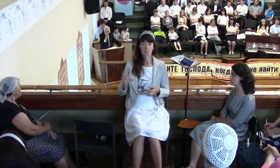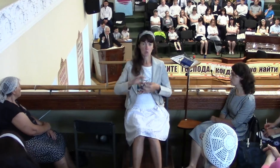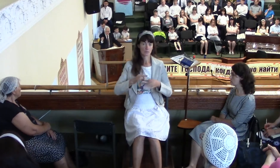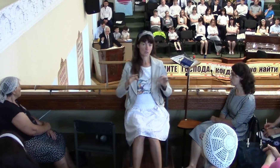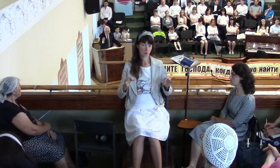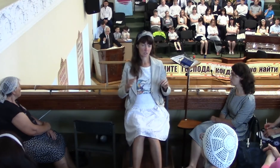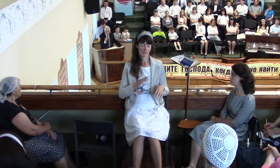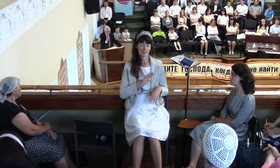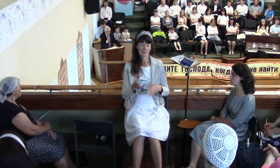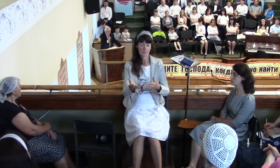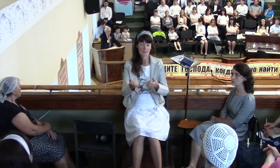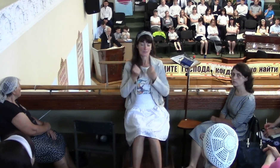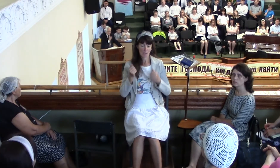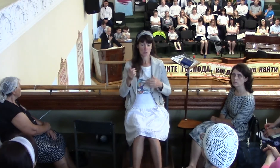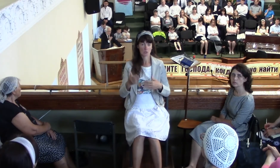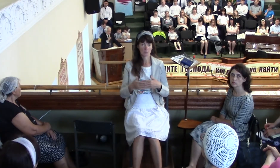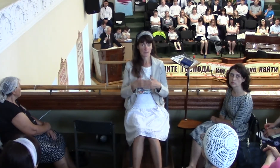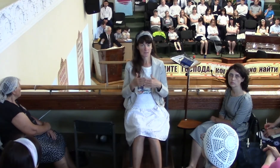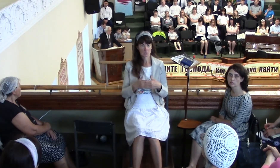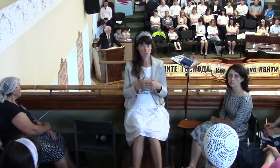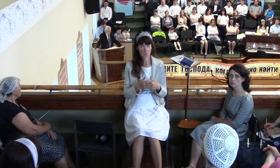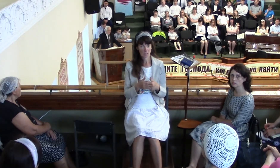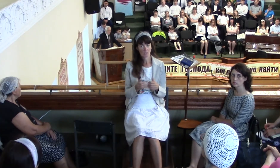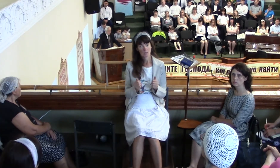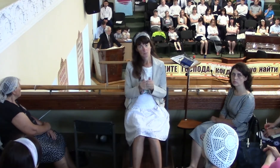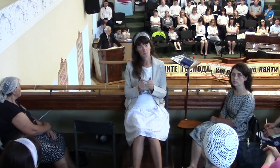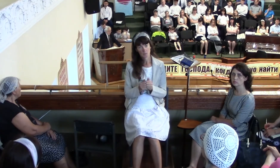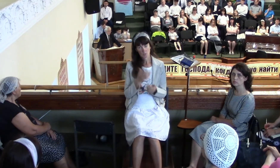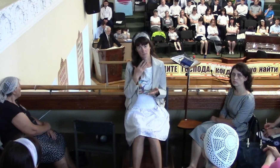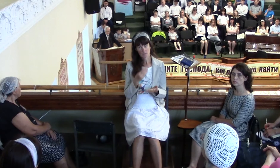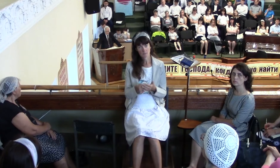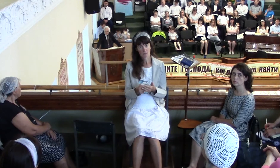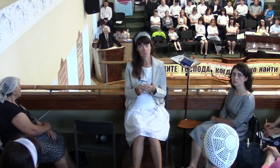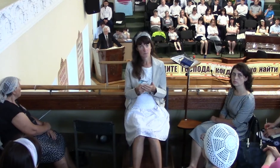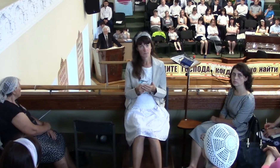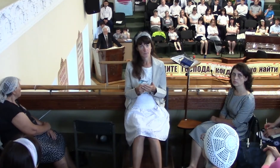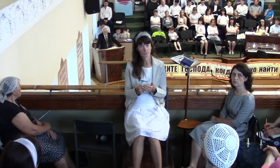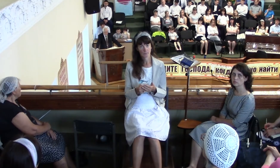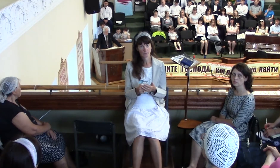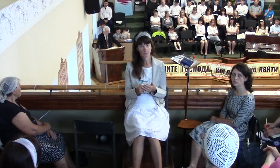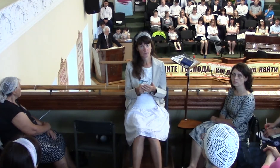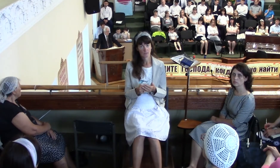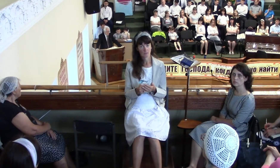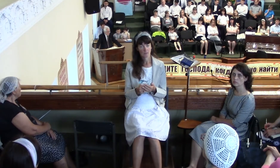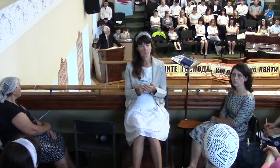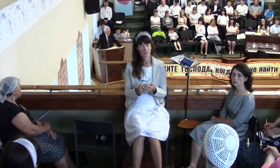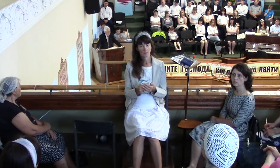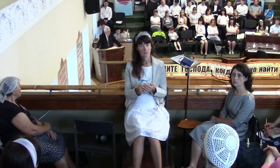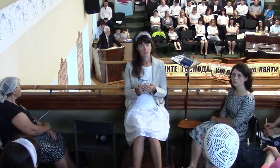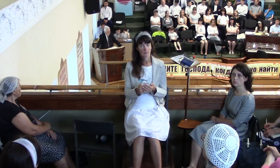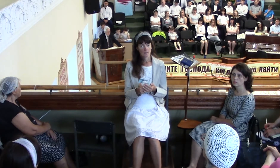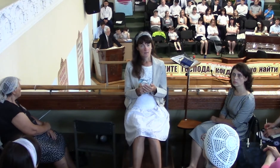принимающий поношения на ближнего своего. А вы замечали, как поношения хорошо